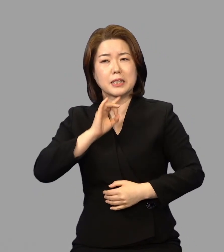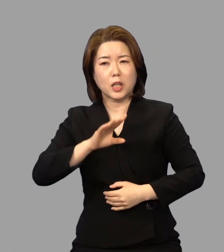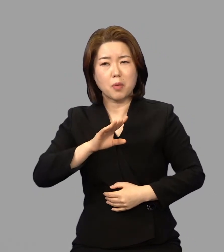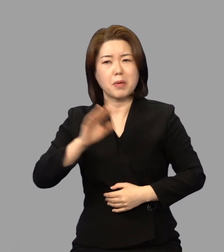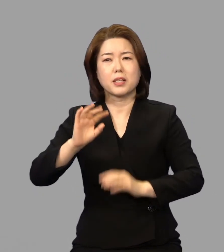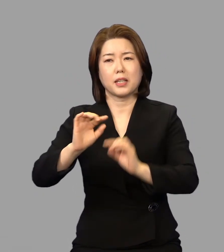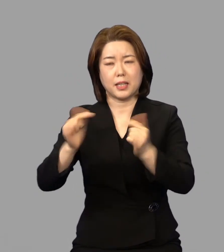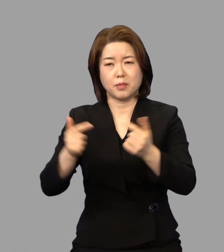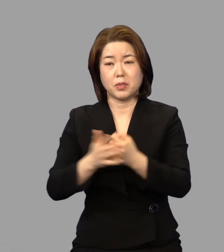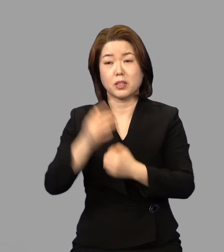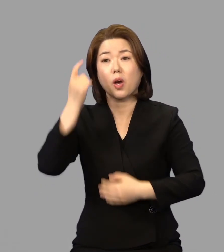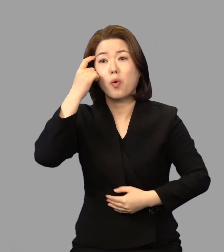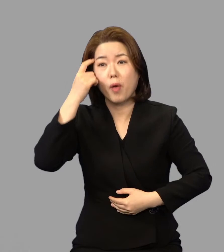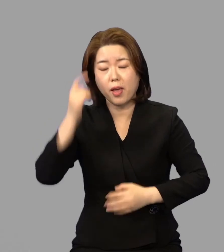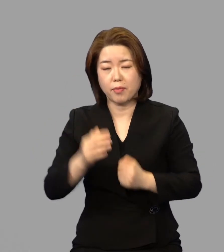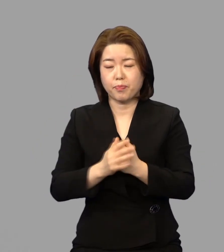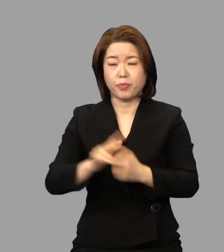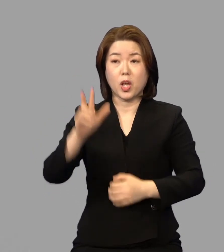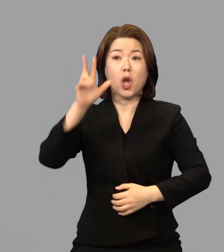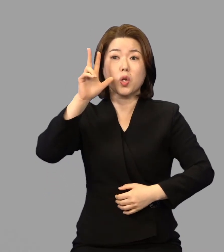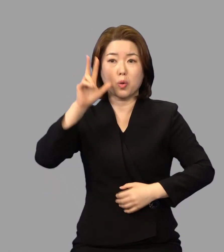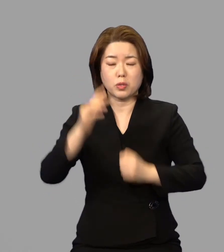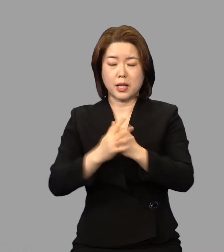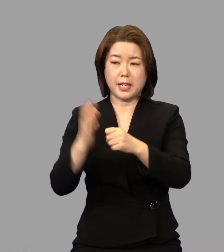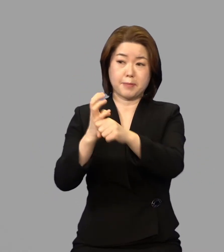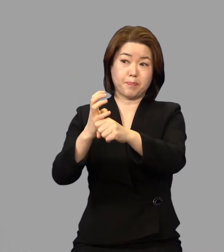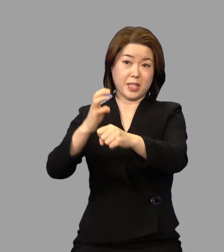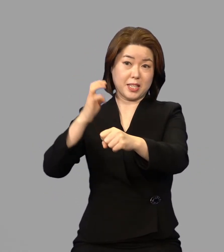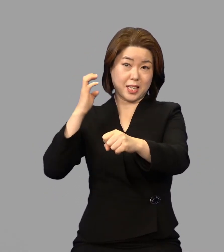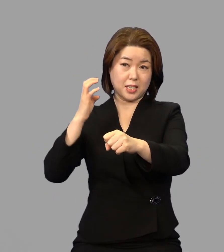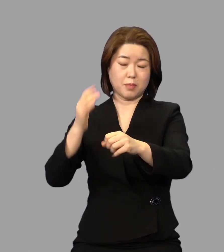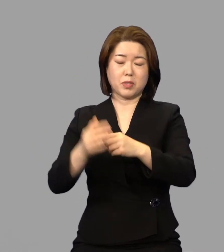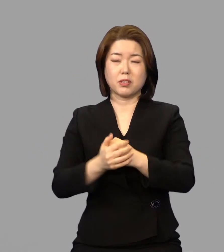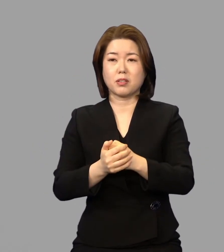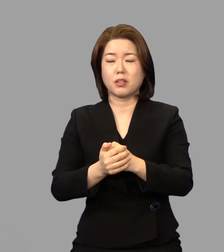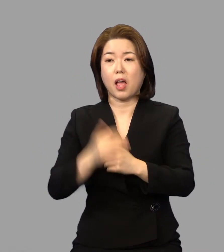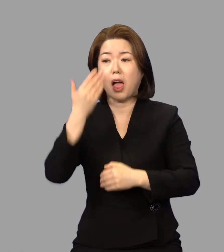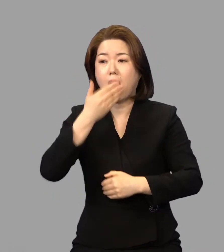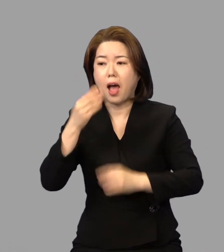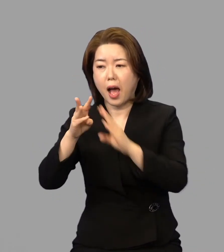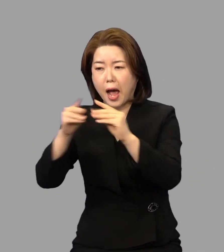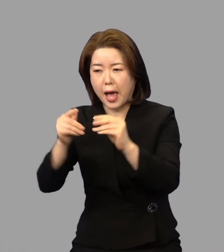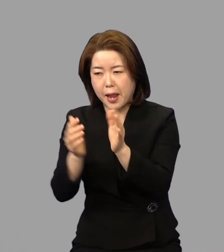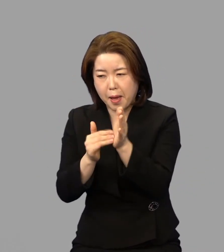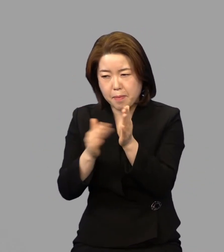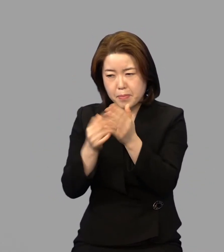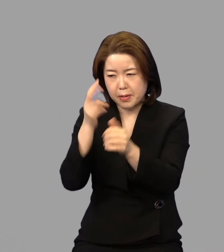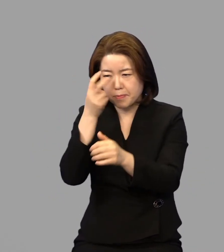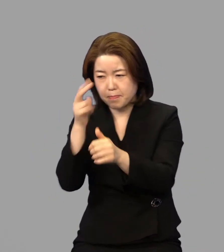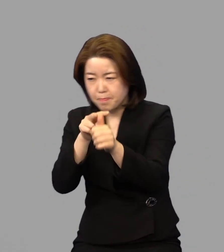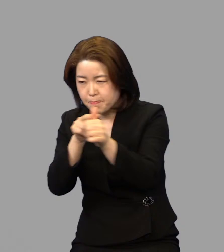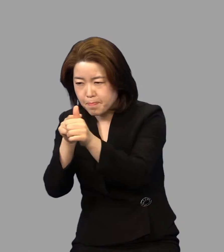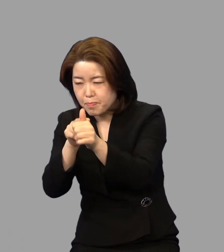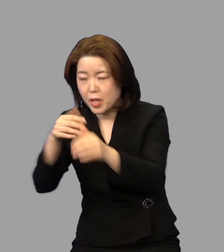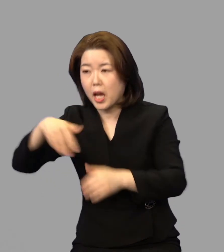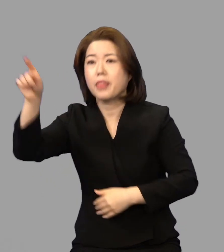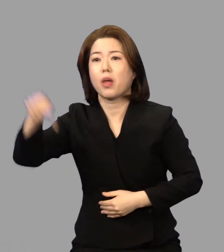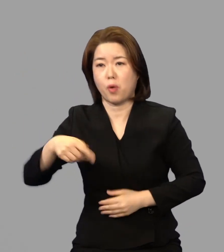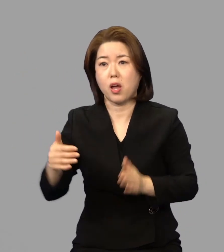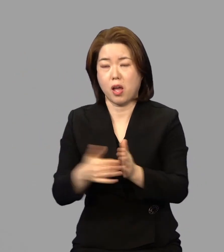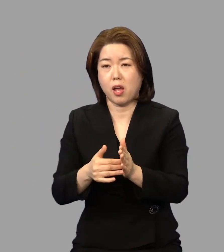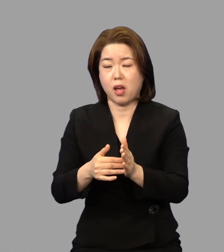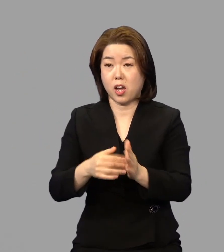생각하기 어렵습니다. 왜냐하면 여호수아는 이미 40년 전에 가나안 정탐꾼으로 들어갔던 사람입니다.